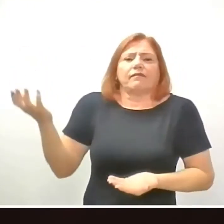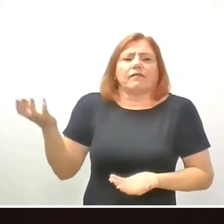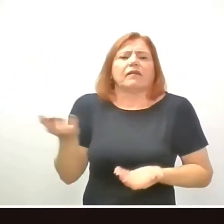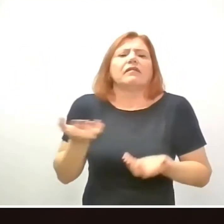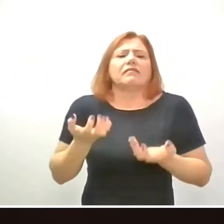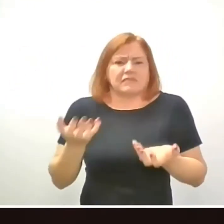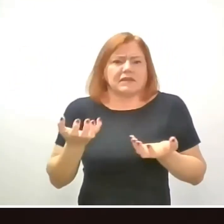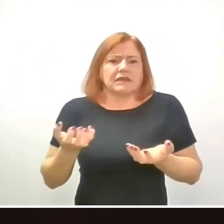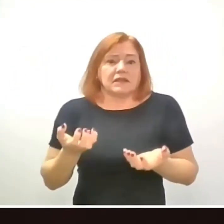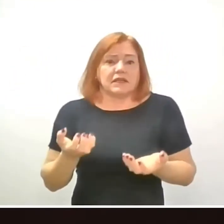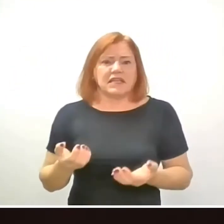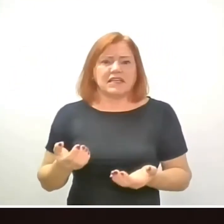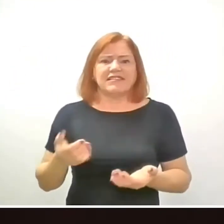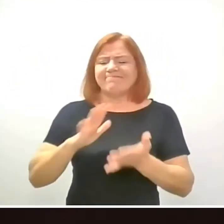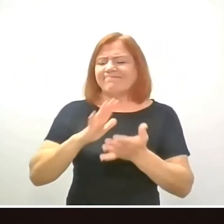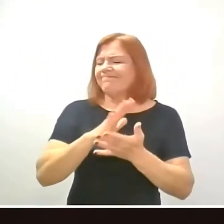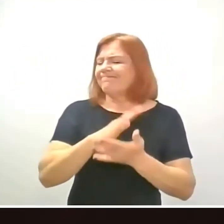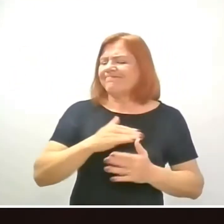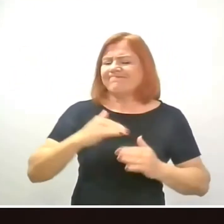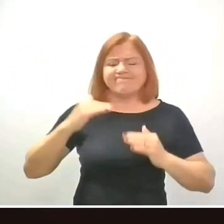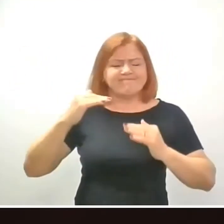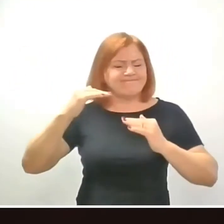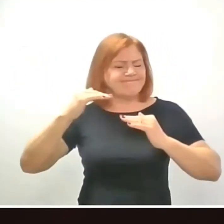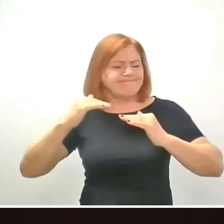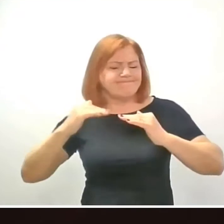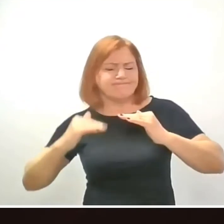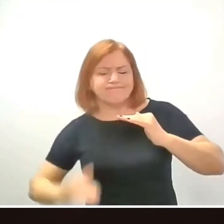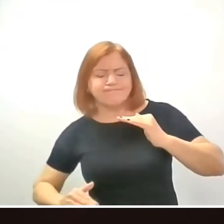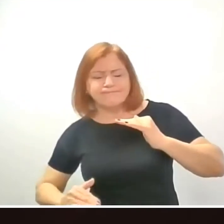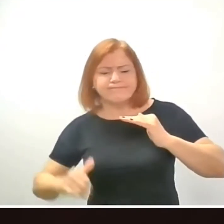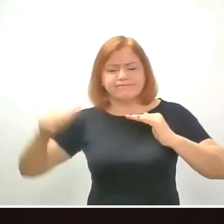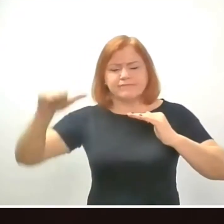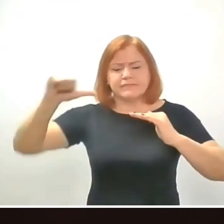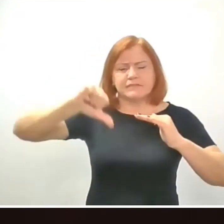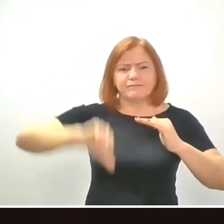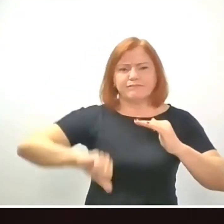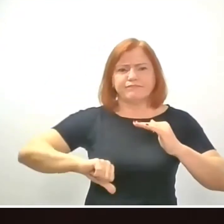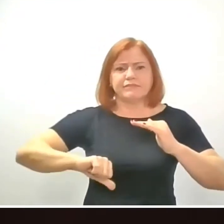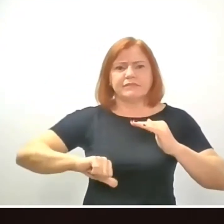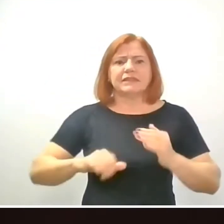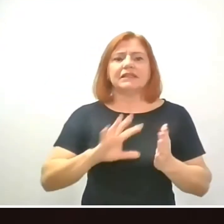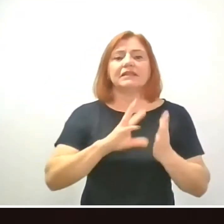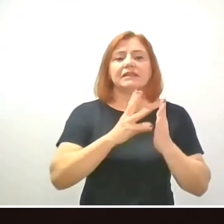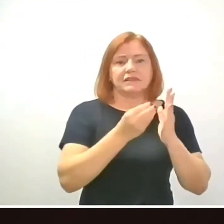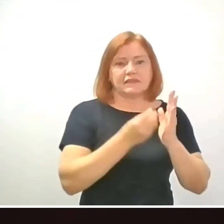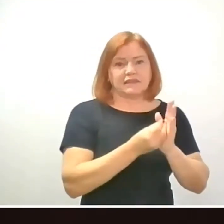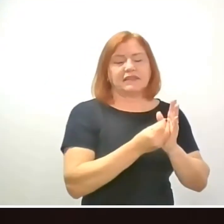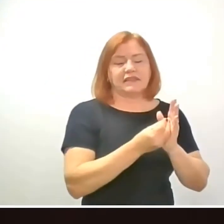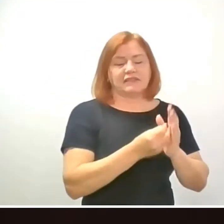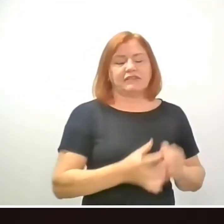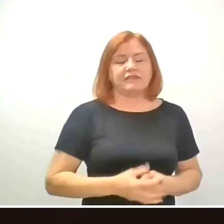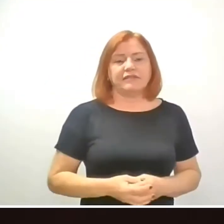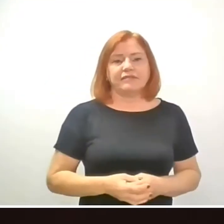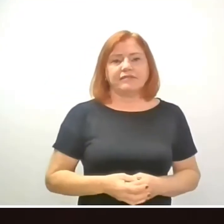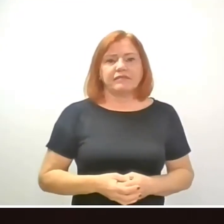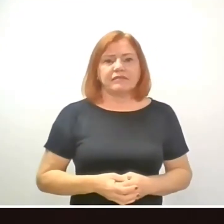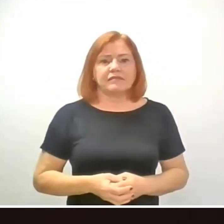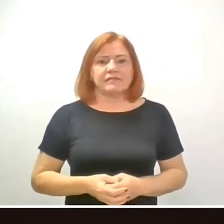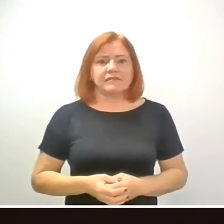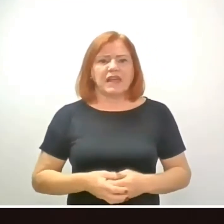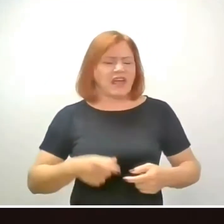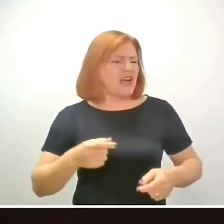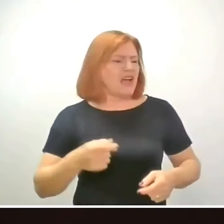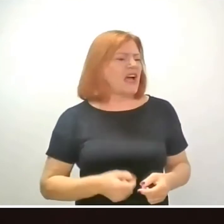a igreja. Aí surgiu hierarquia, surgiu a luta pelo poder, luta pelo dinheiro, e assim por diante começam a acontecer